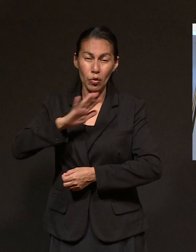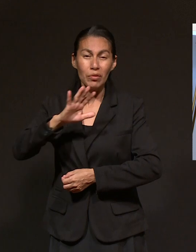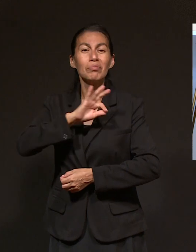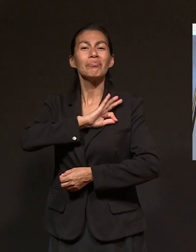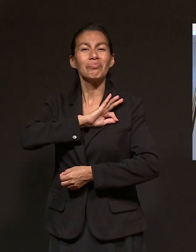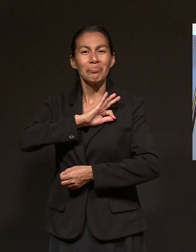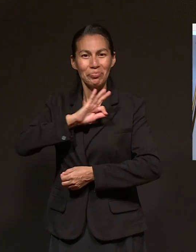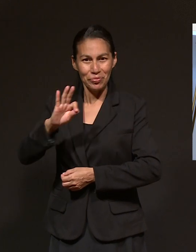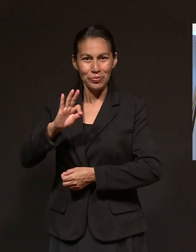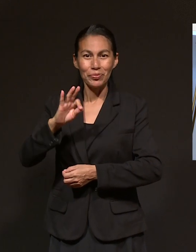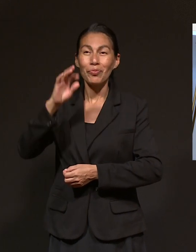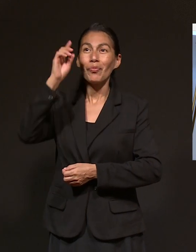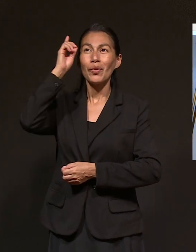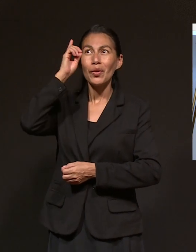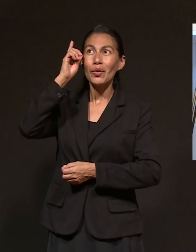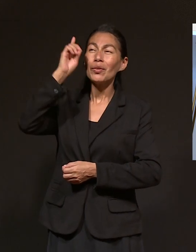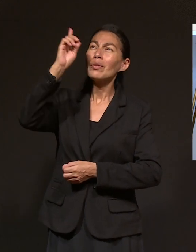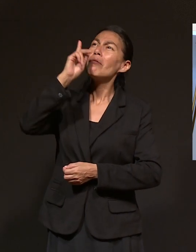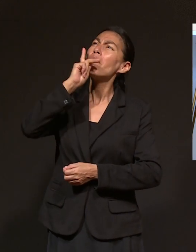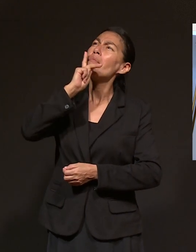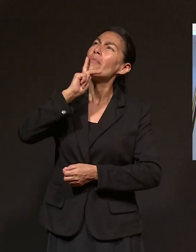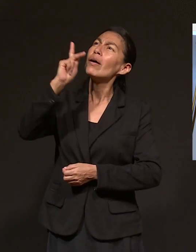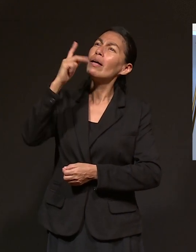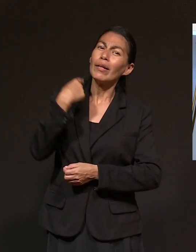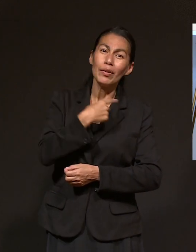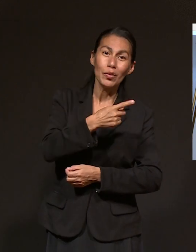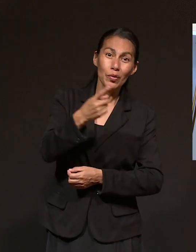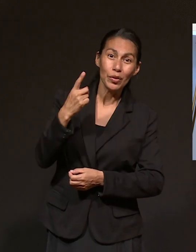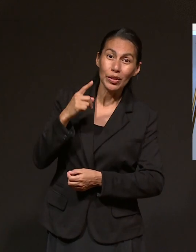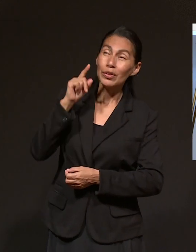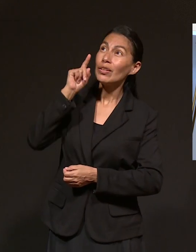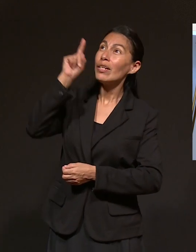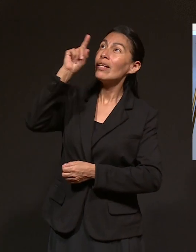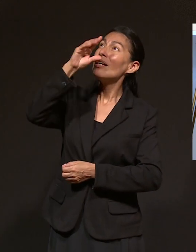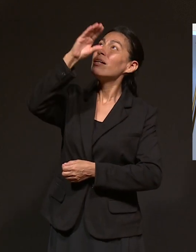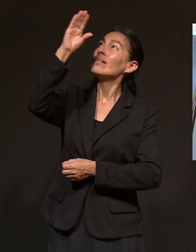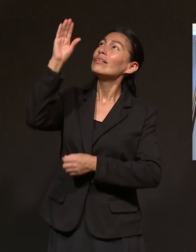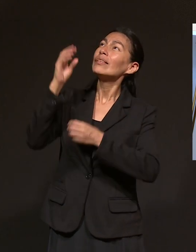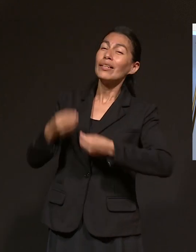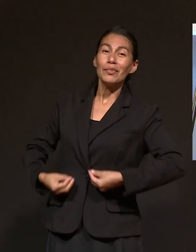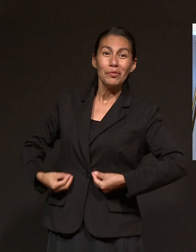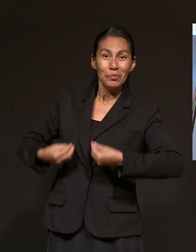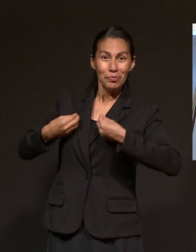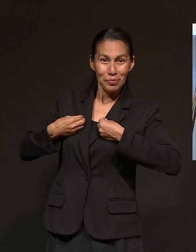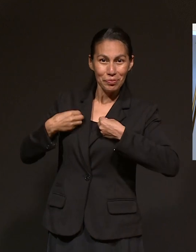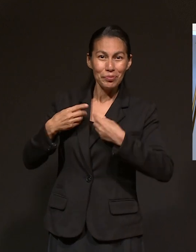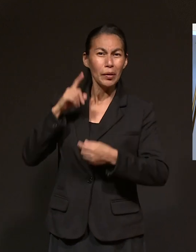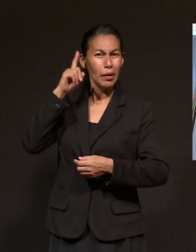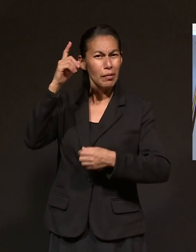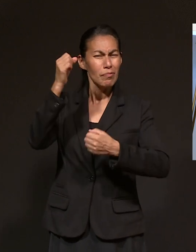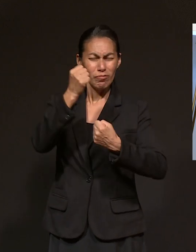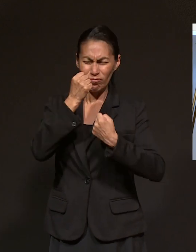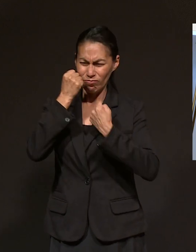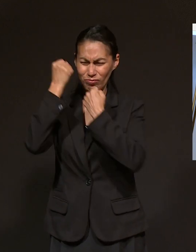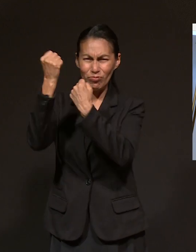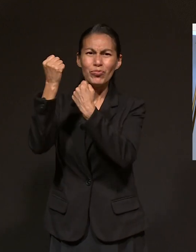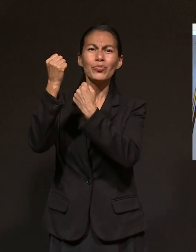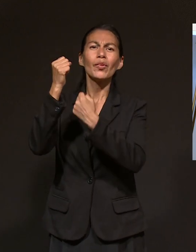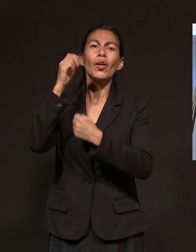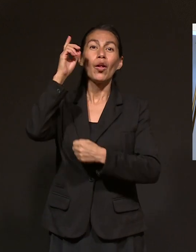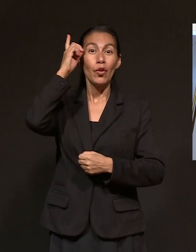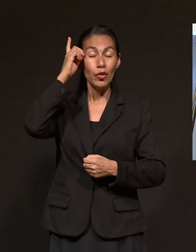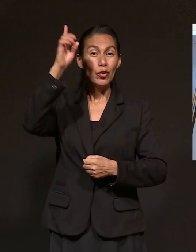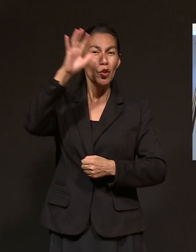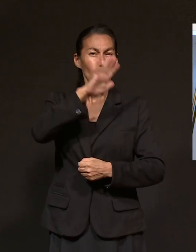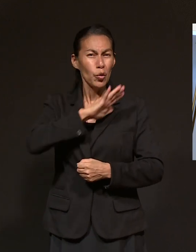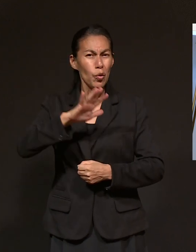imposible, al Dios Padre nuestro que está en los cielos, al Dios Todopoderoso,